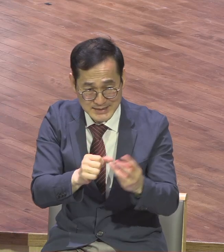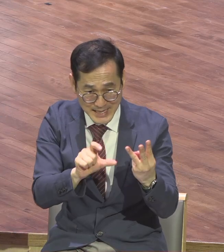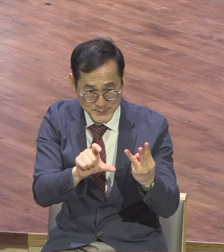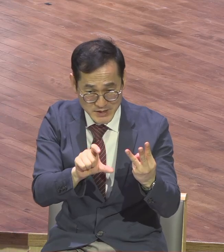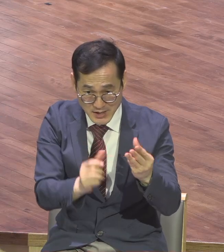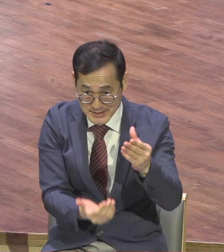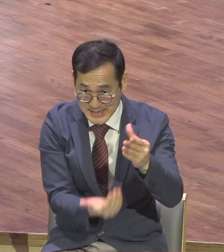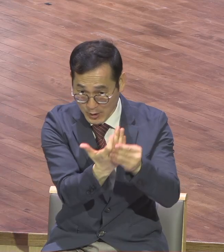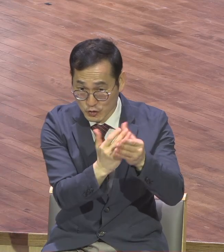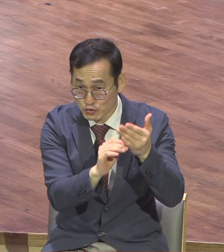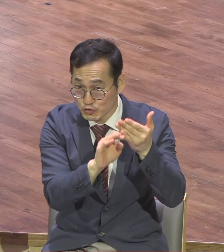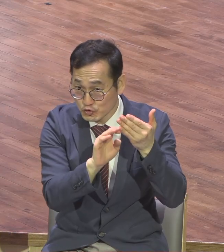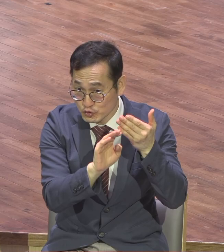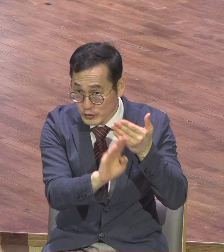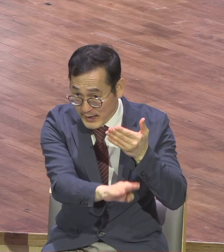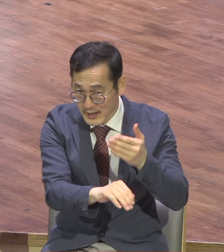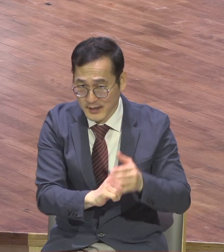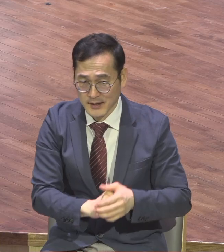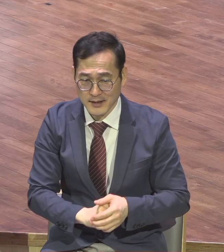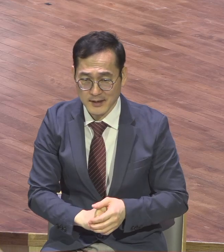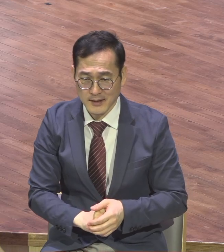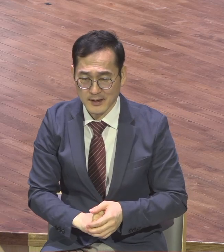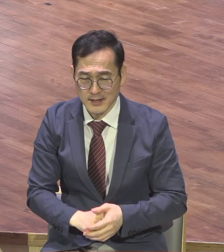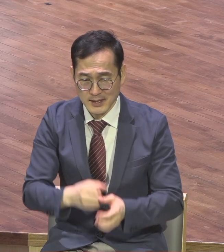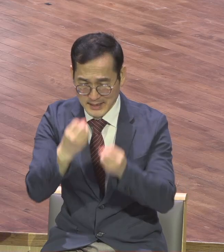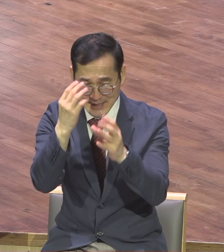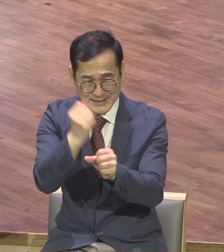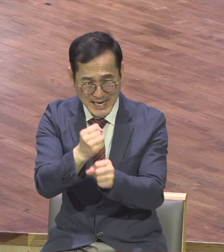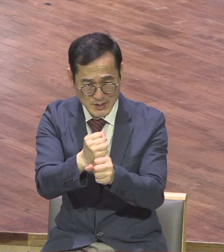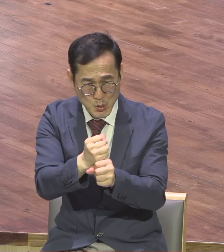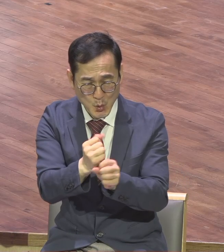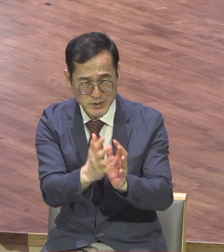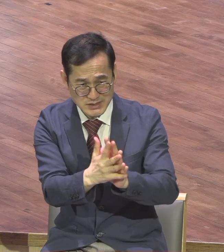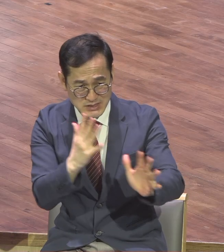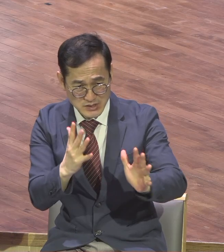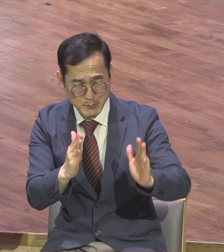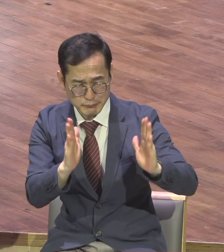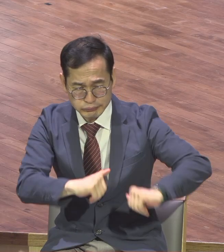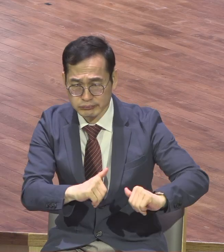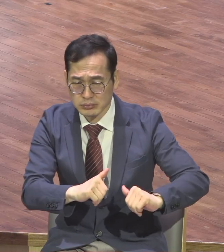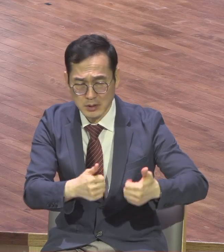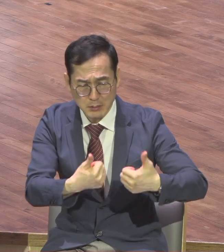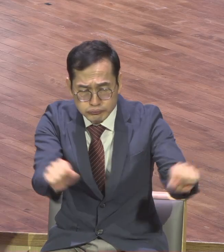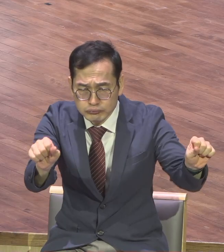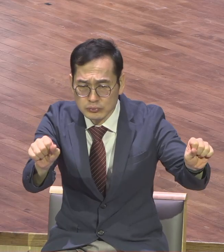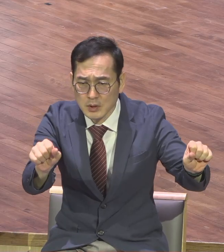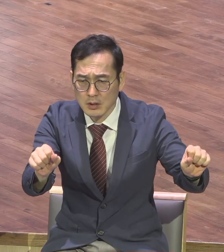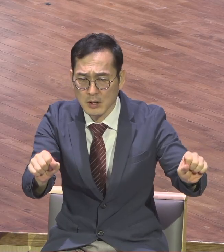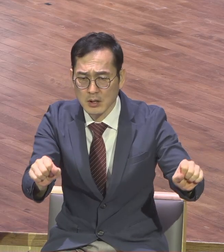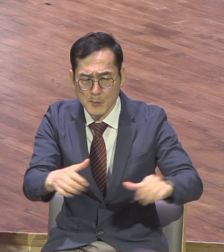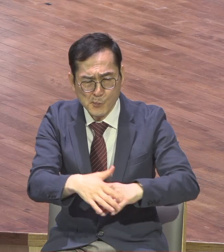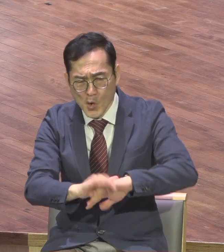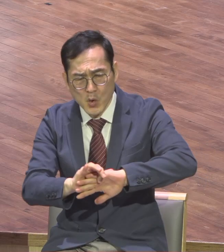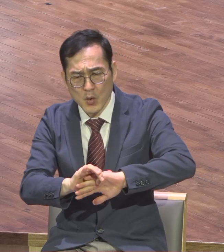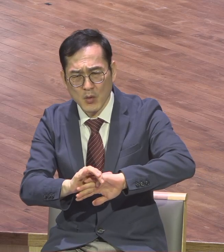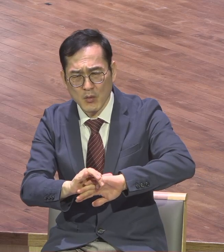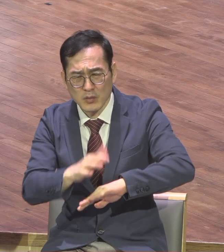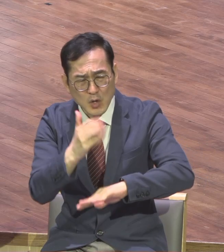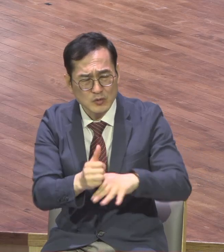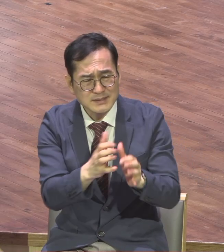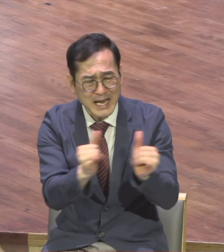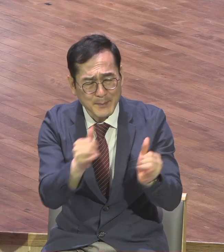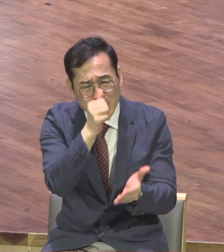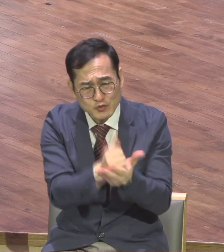사건 이후에 하나님의 이 창조 질서를 깨져버렸어. 결과적으로 전적 타락한